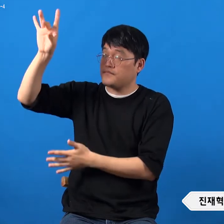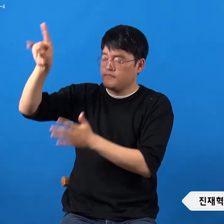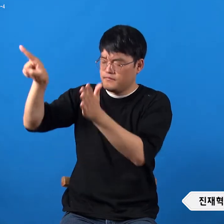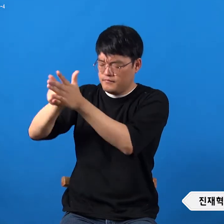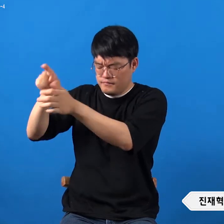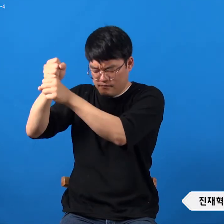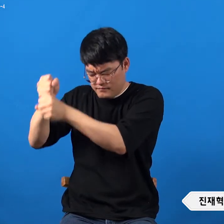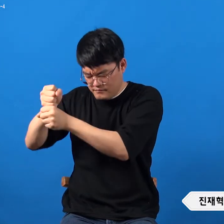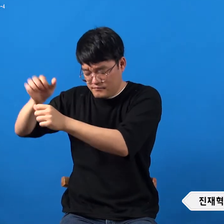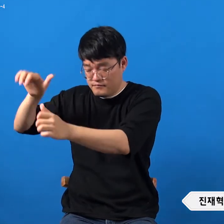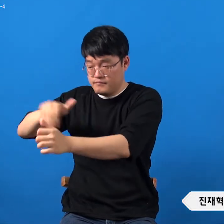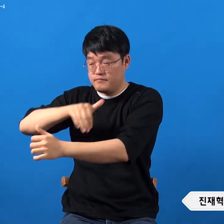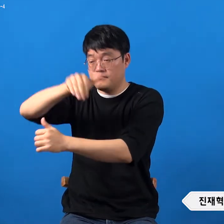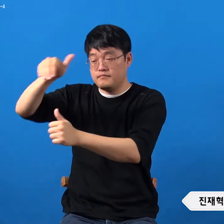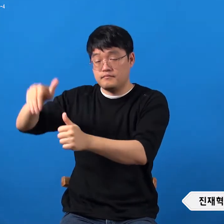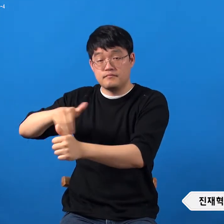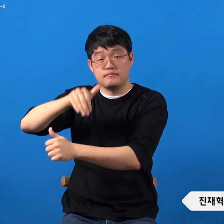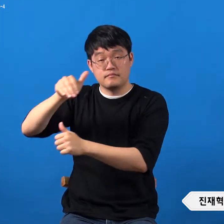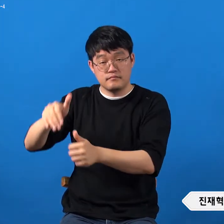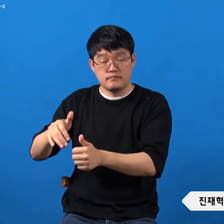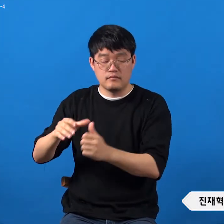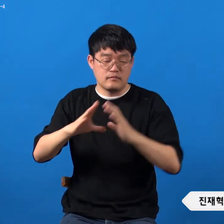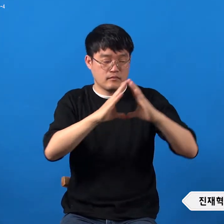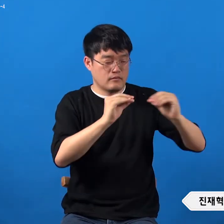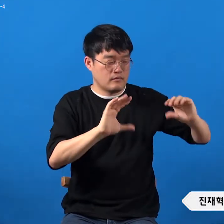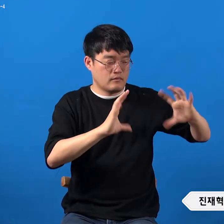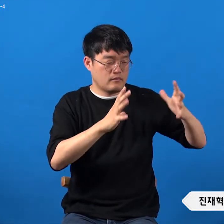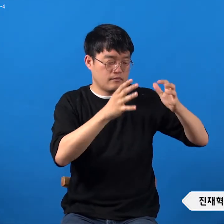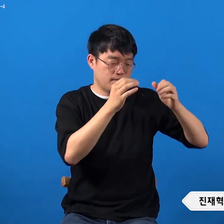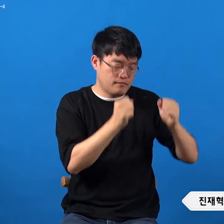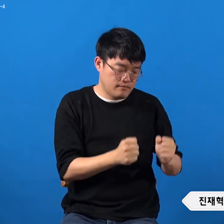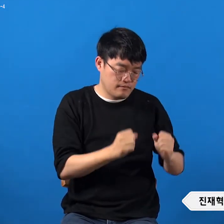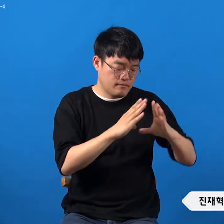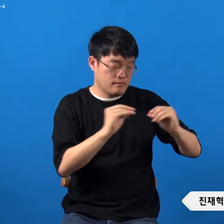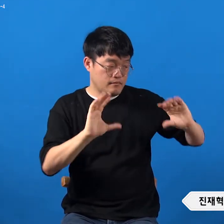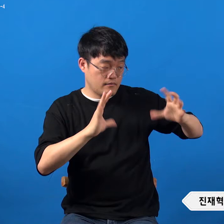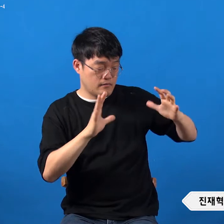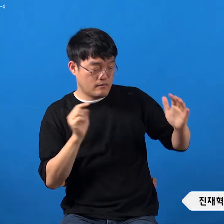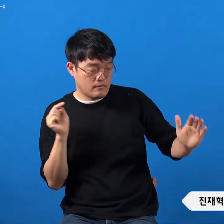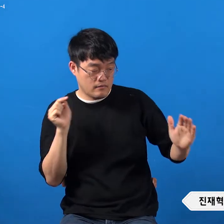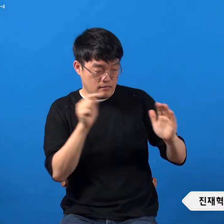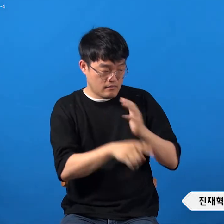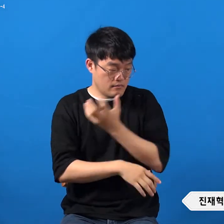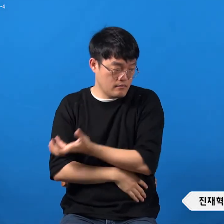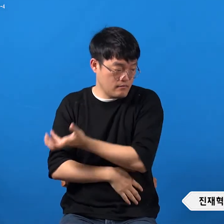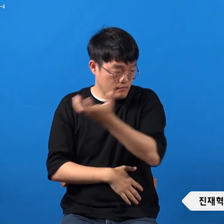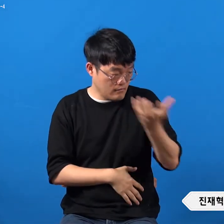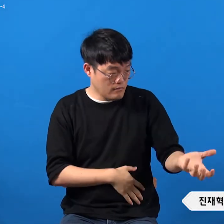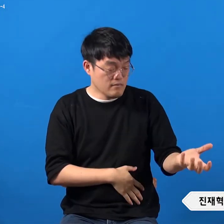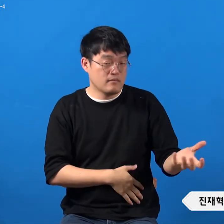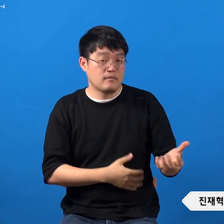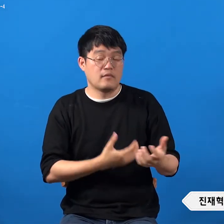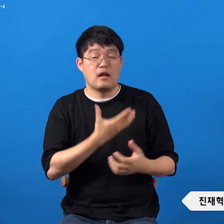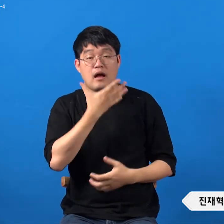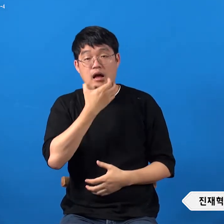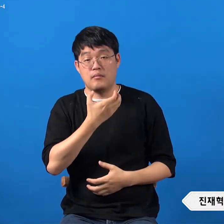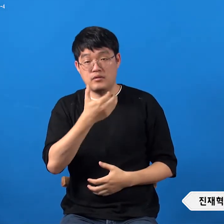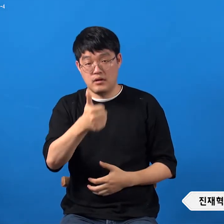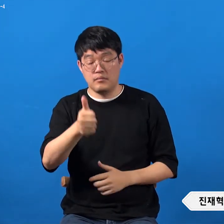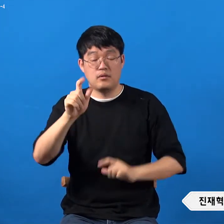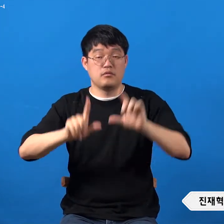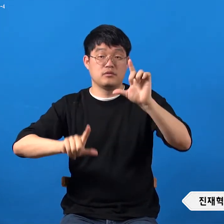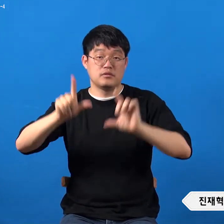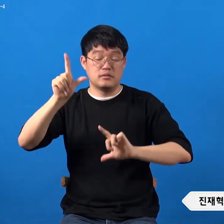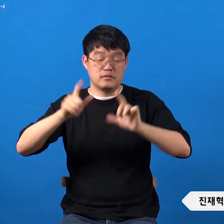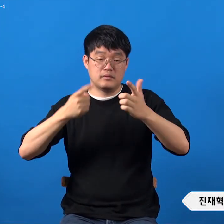상황 가운데서 애굽에 거류하려 애굽으로 내려갔던 아브라함의 모습을 우리는